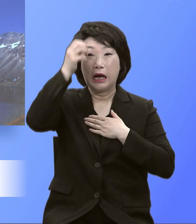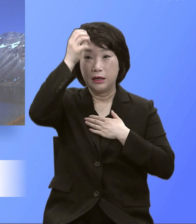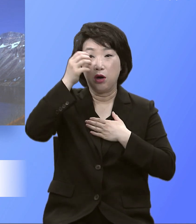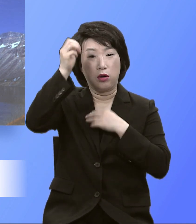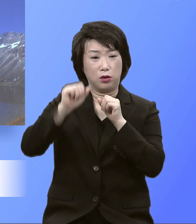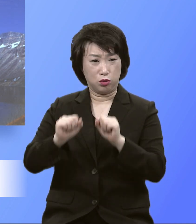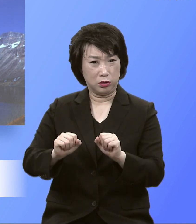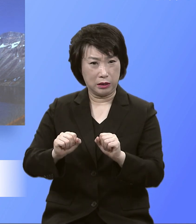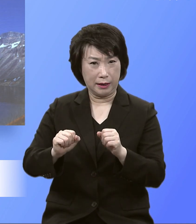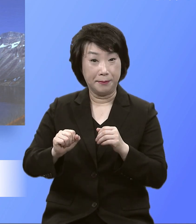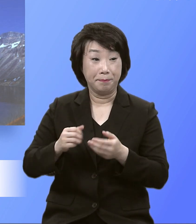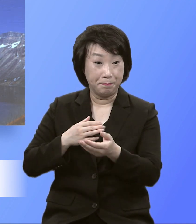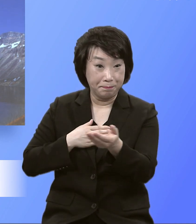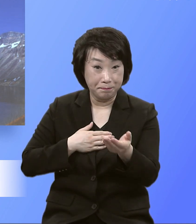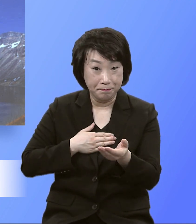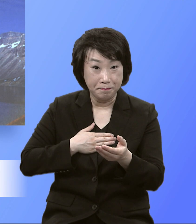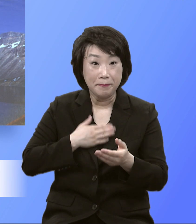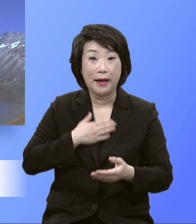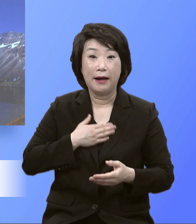영적인 존재라는 사실을